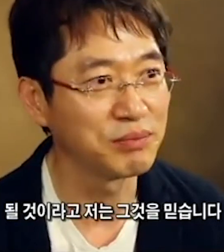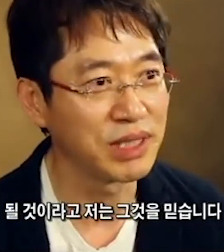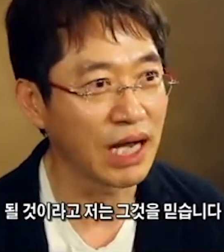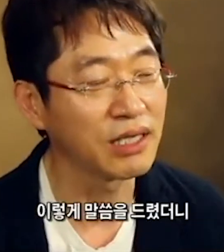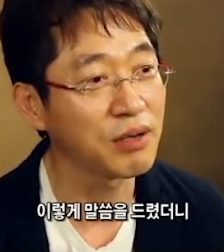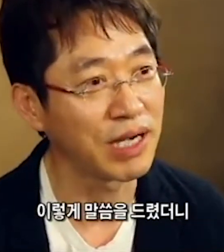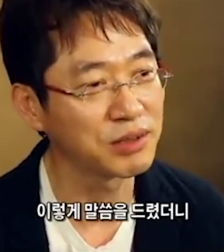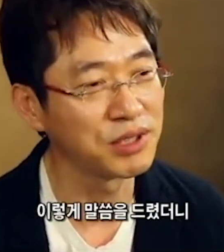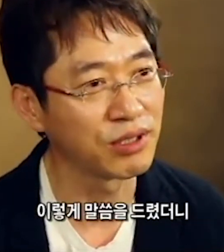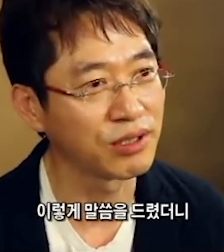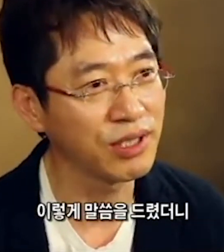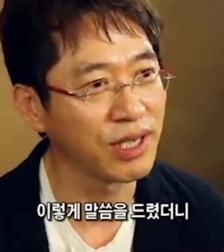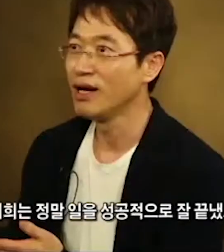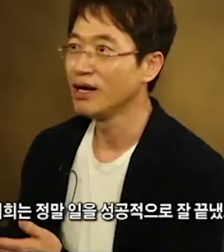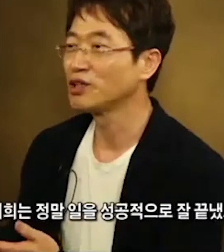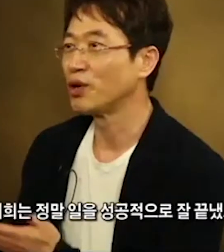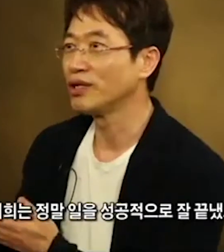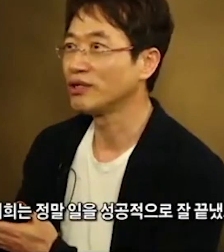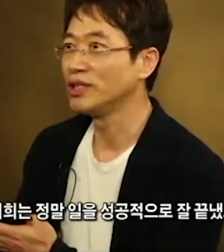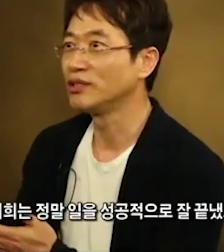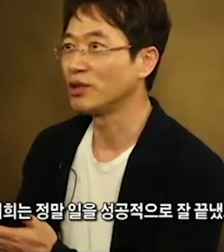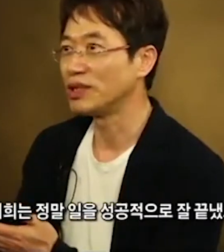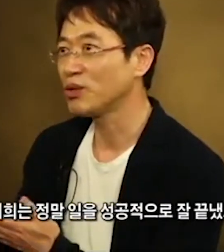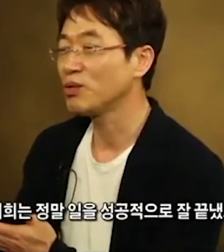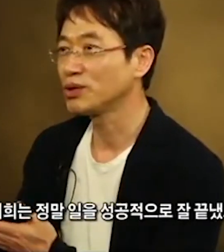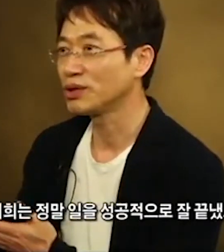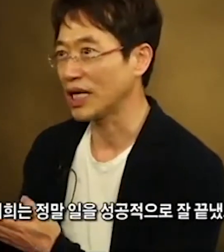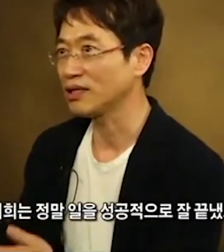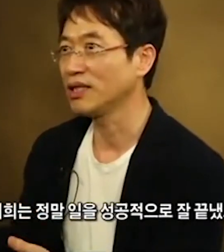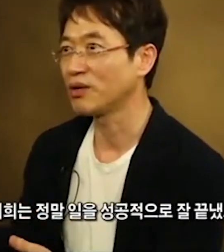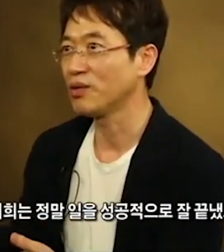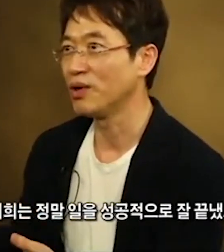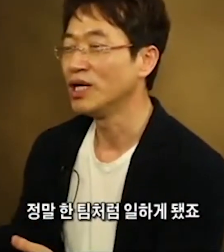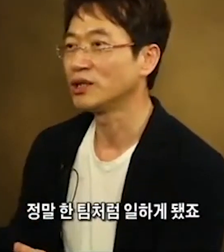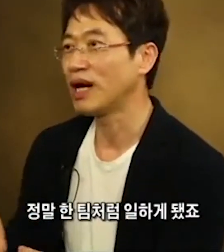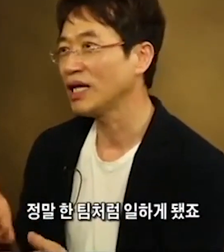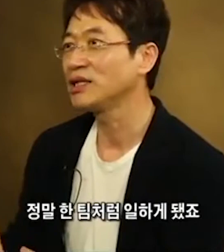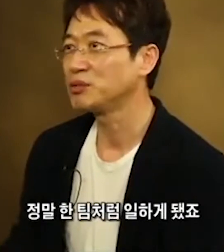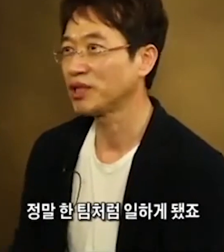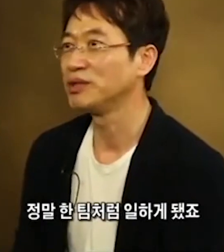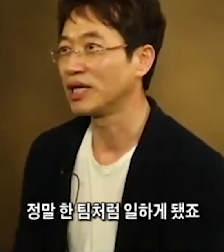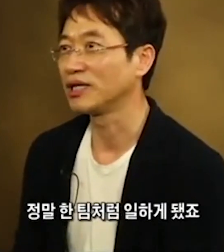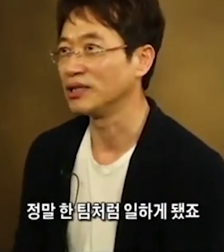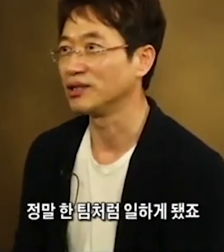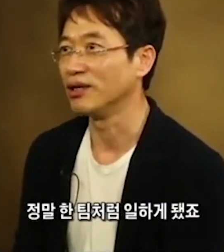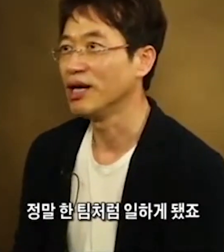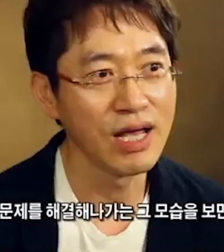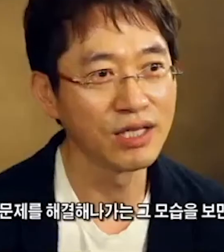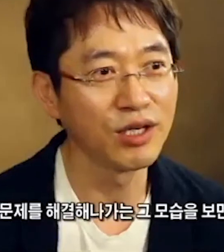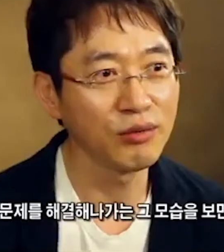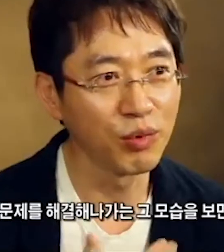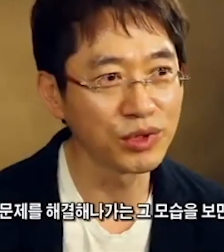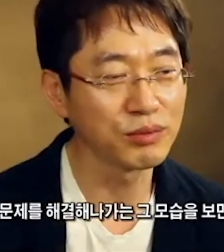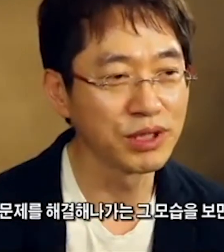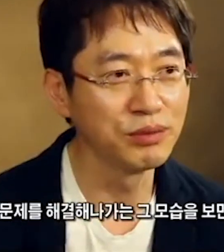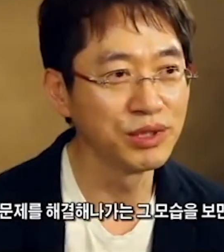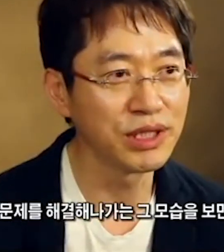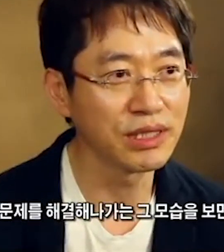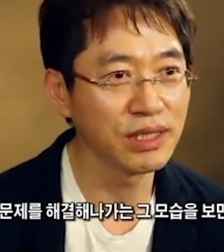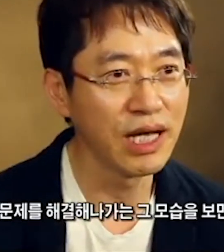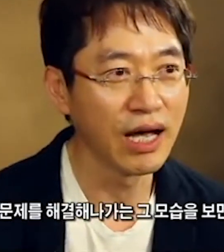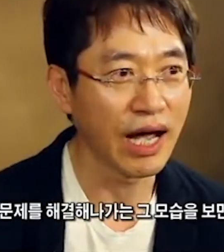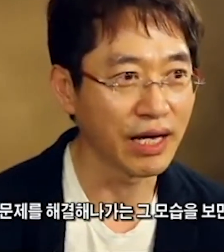그것을 믿습니다. 이렇게 말씀을 드렸더니 그래서 저희는 일을 정말 성공적으로 잘 끝났고 정말 한 팀처럼 일하게 됐죠. 그런 모습,